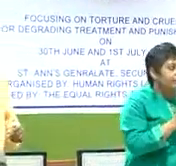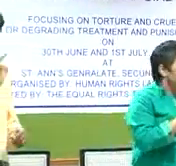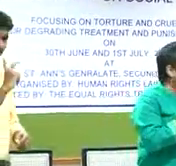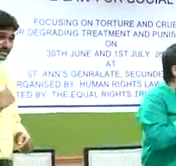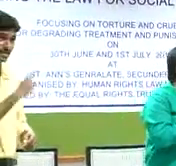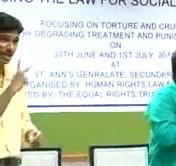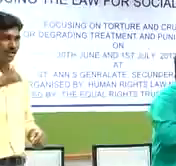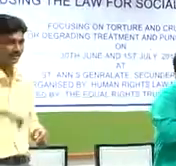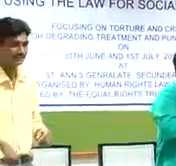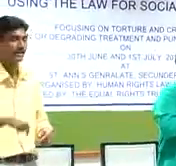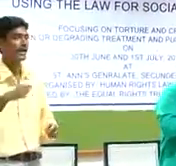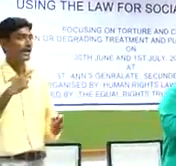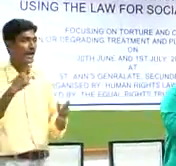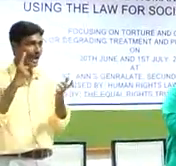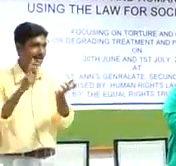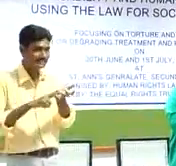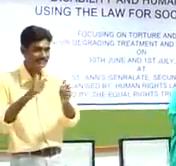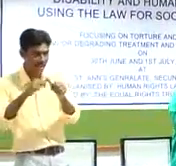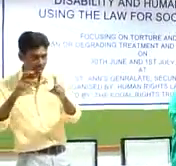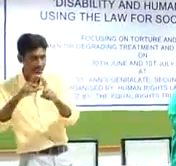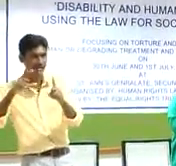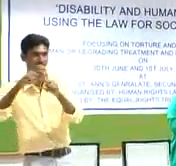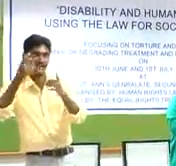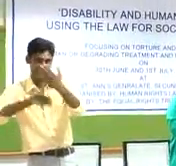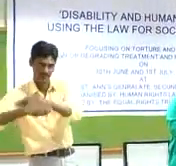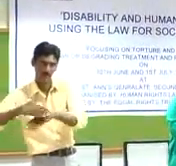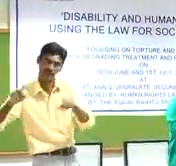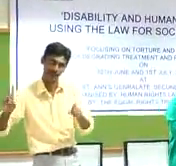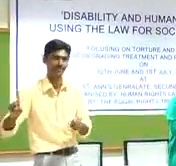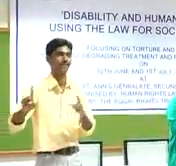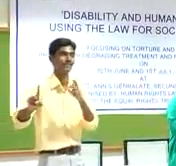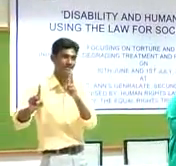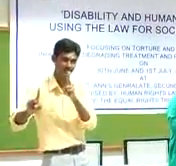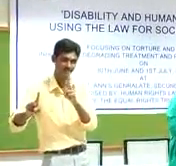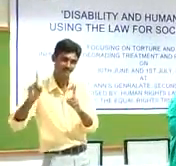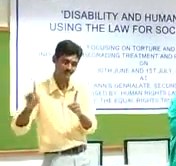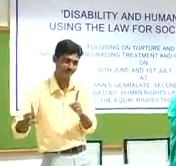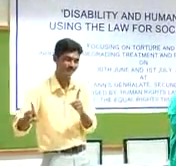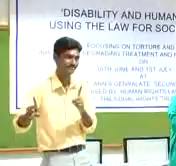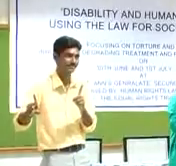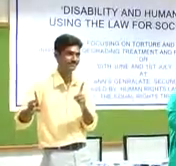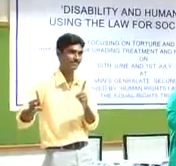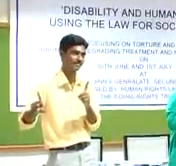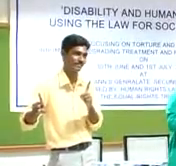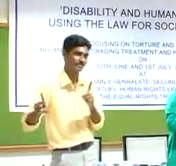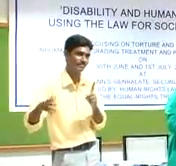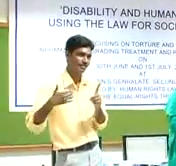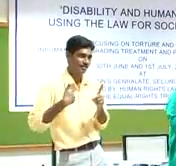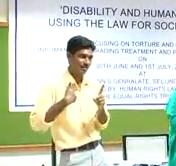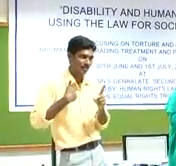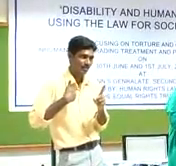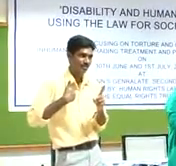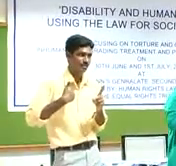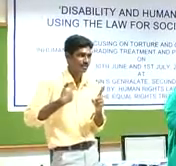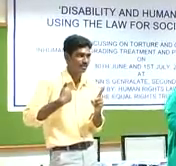इंटेलेक्चुअल डिसेबिलिटी कहते हैं। राजनीति भाषा का एक राजनीति होता है और वो जुड़ा होता है हम लोग का जो मनोभंगी